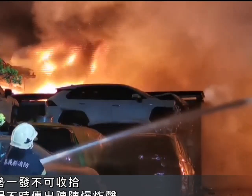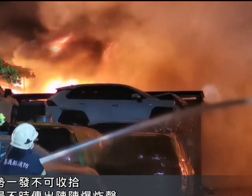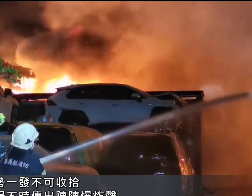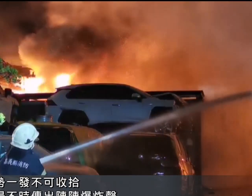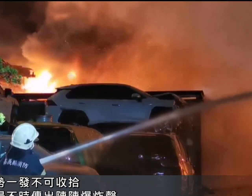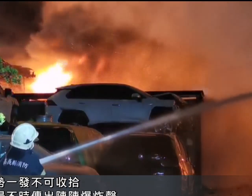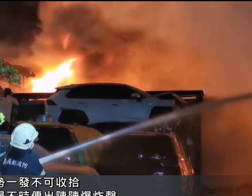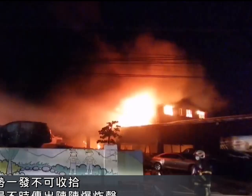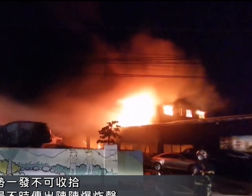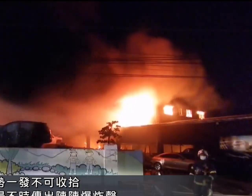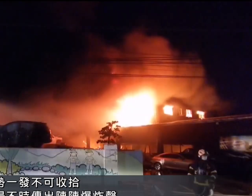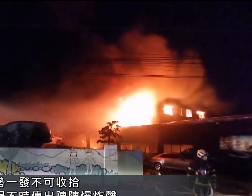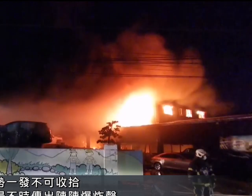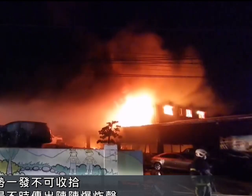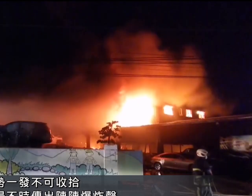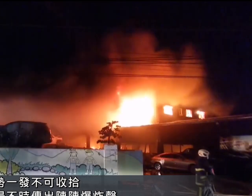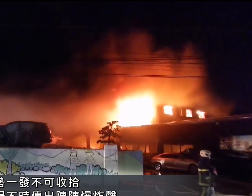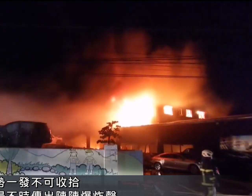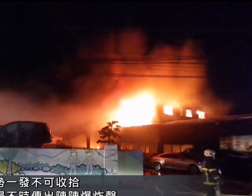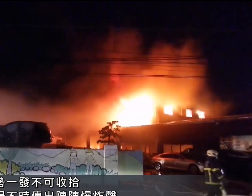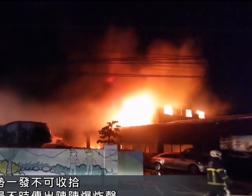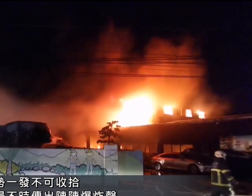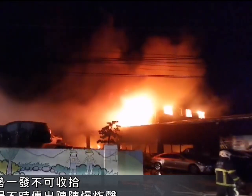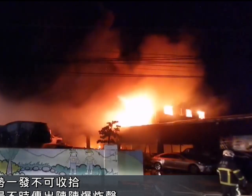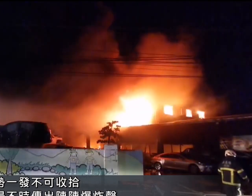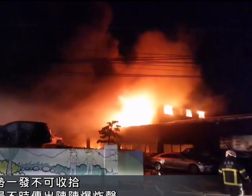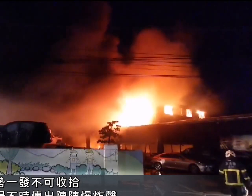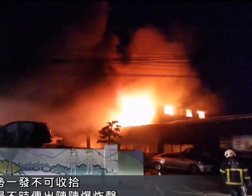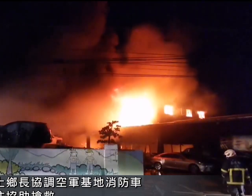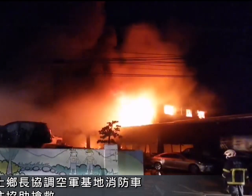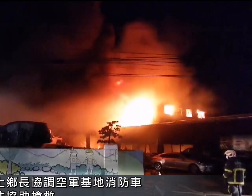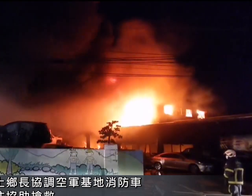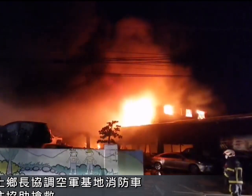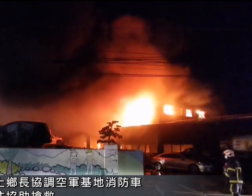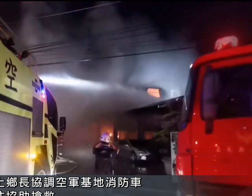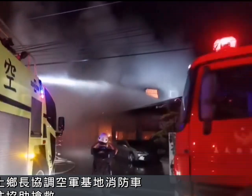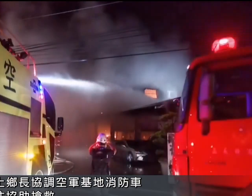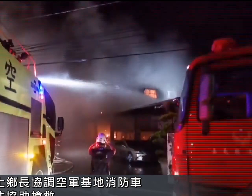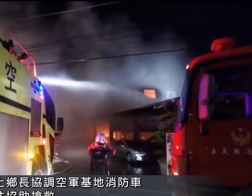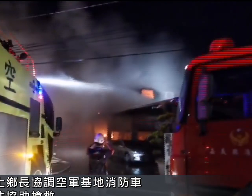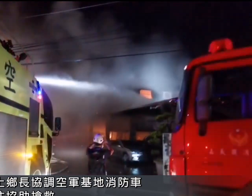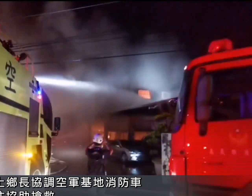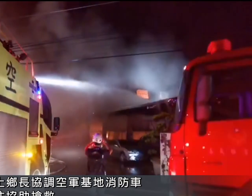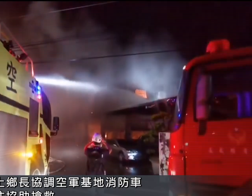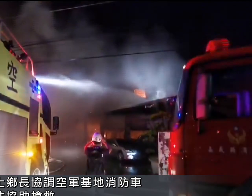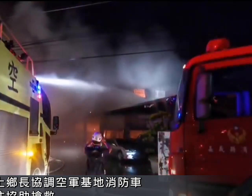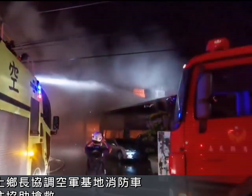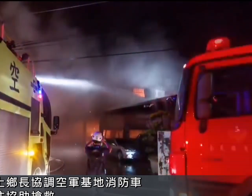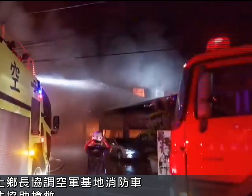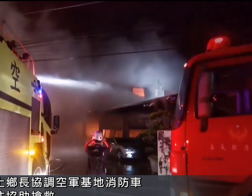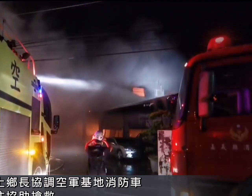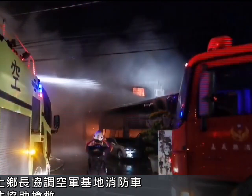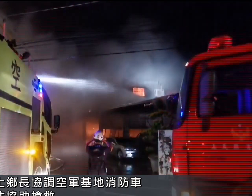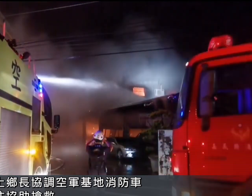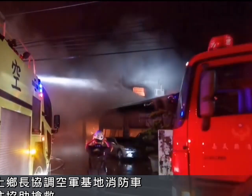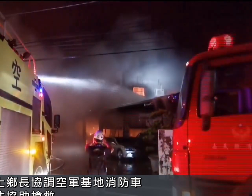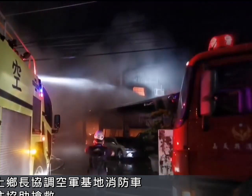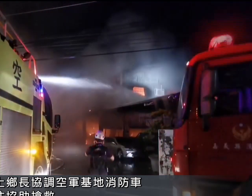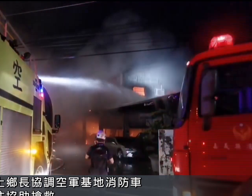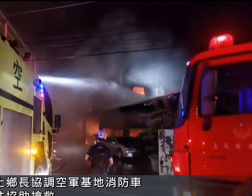可收拾，现场不时传出阵阵爆炸声。水上乡长协调空军基地消防车前往协助抢救。 我协